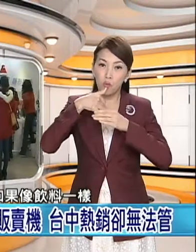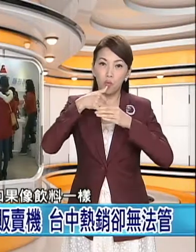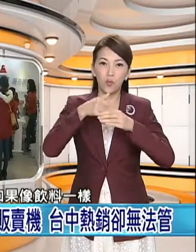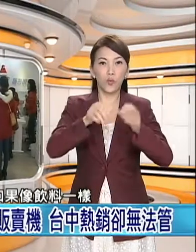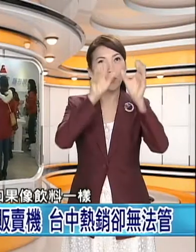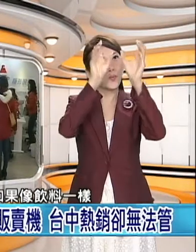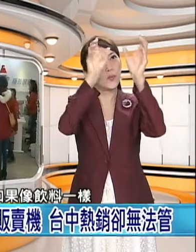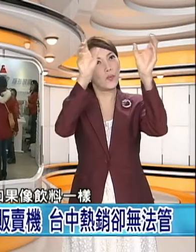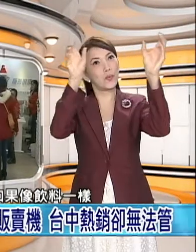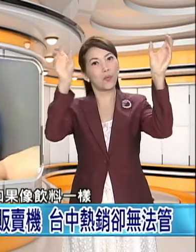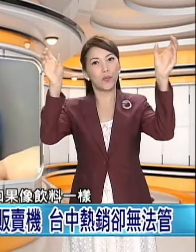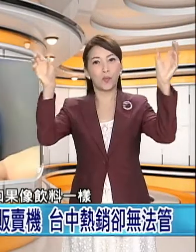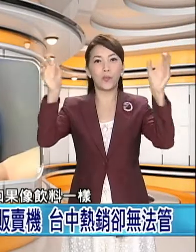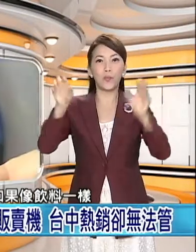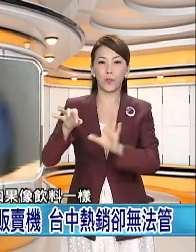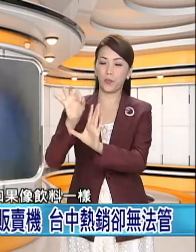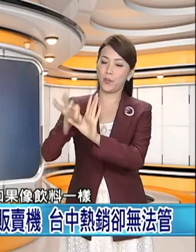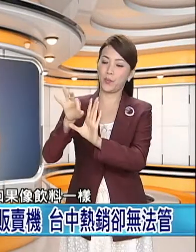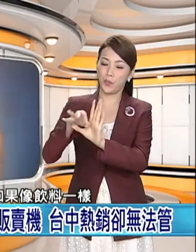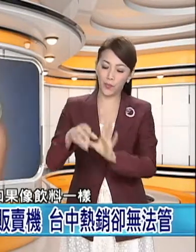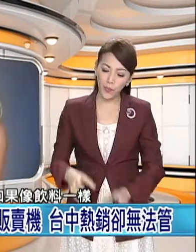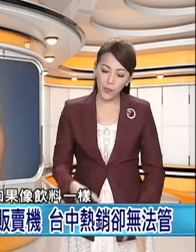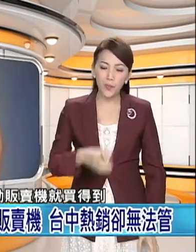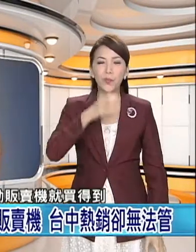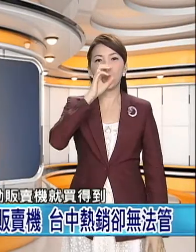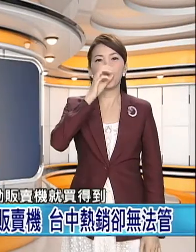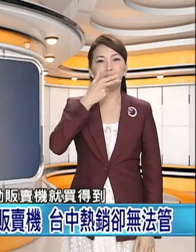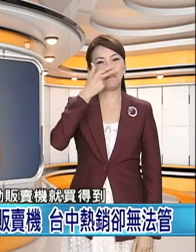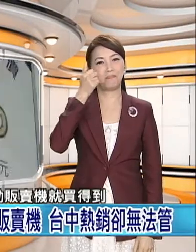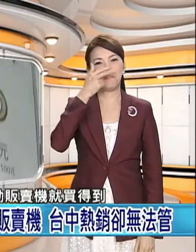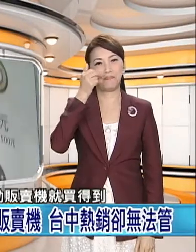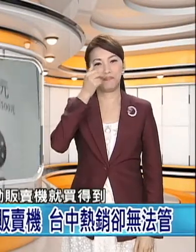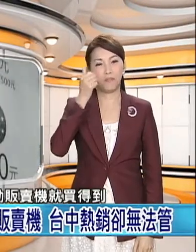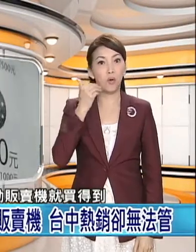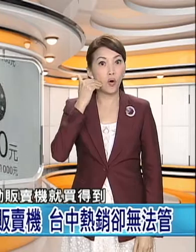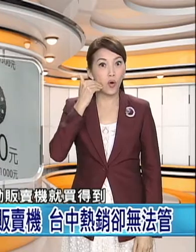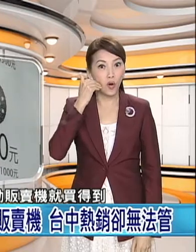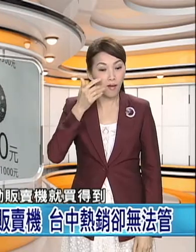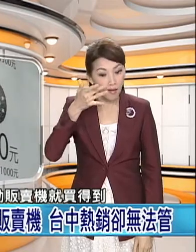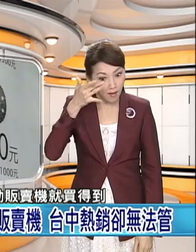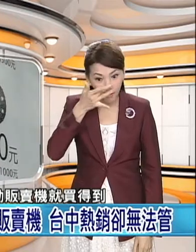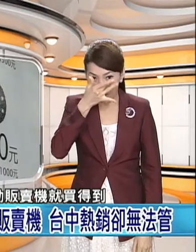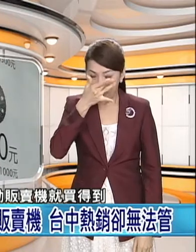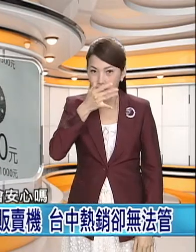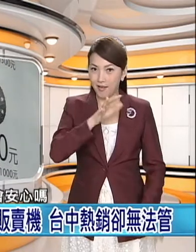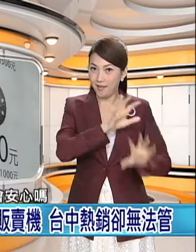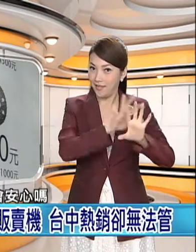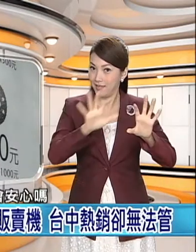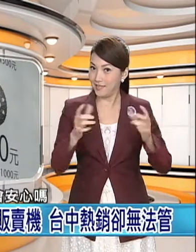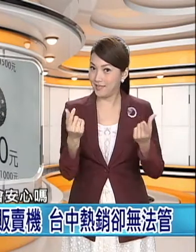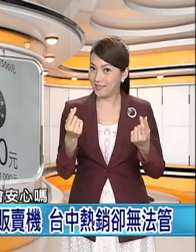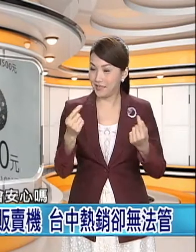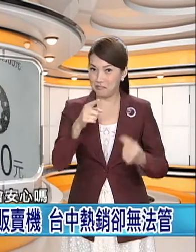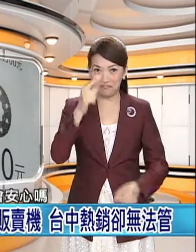隐形眼镜如果就像饮料一样，可以在自动贩卖机就买得到，您用起来会安心